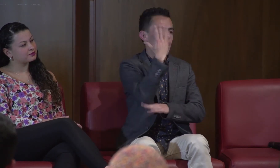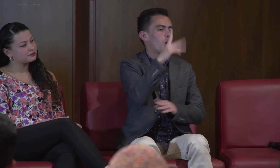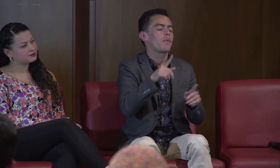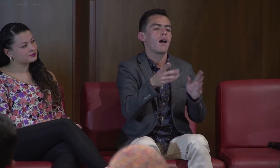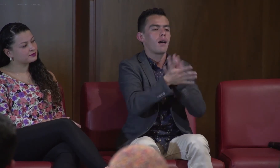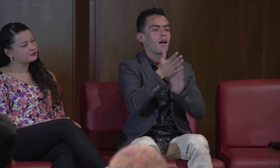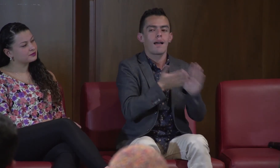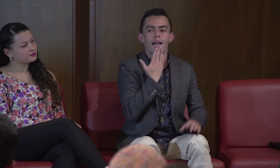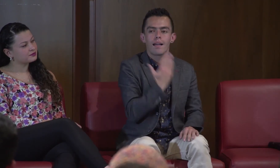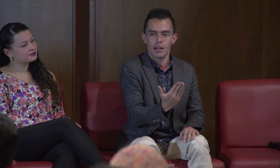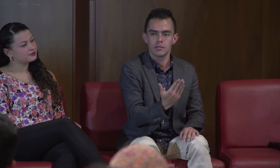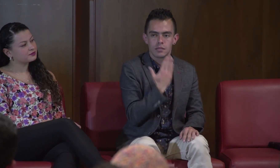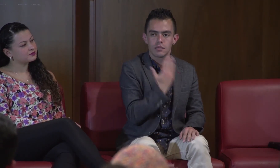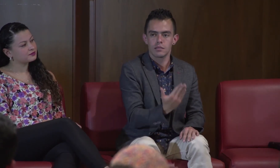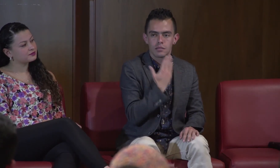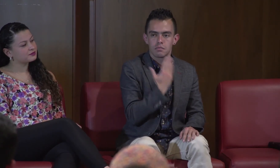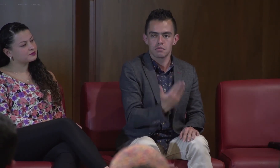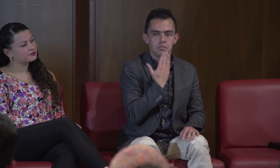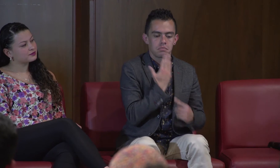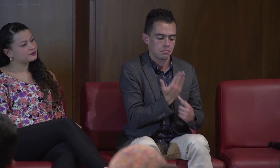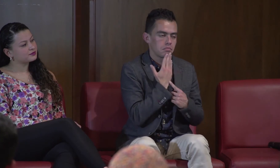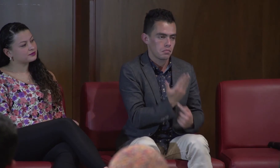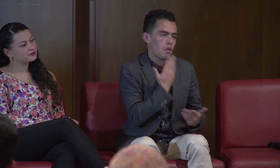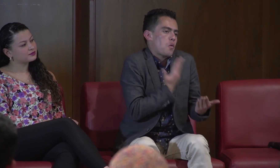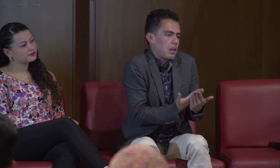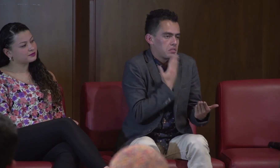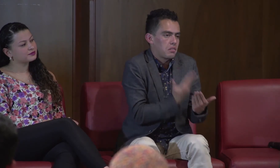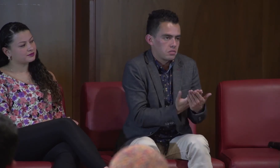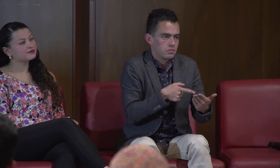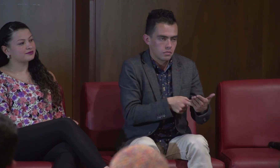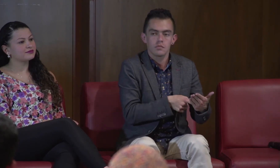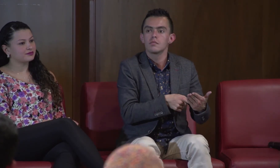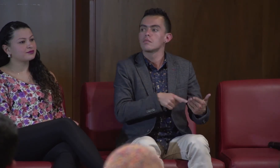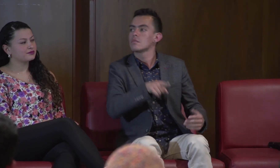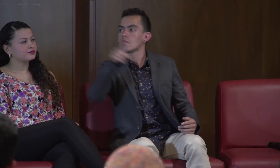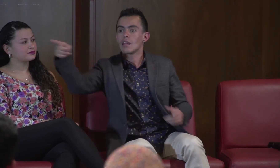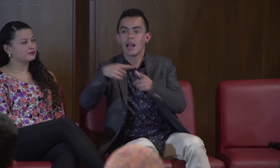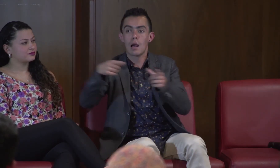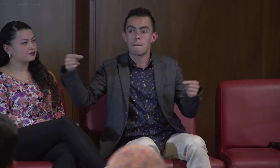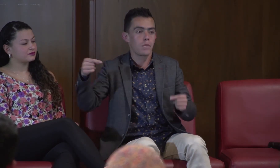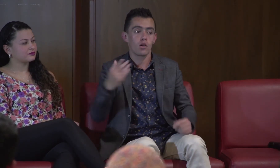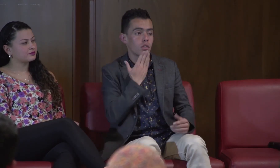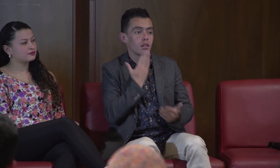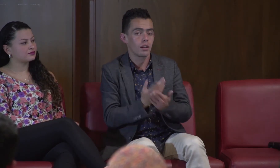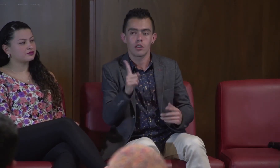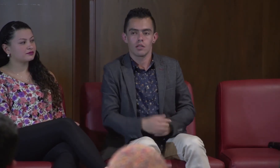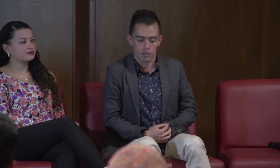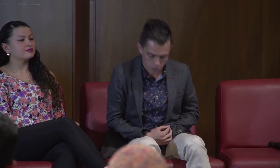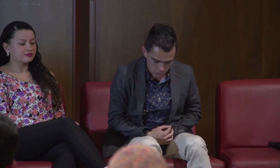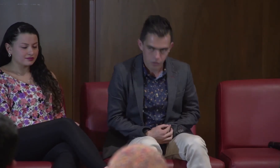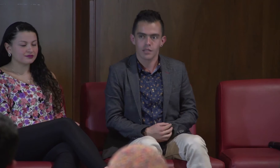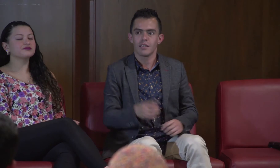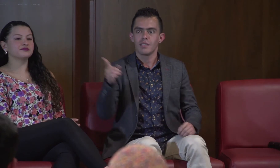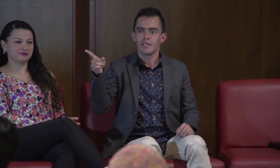señas propias de los países. Aquí en Colombia utilizamos esta seña para decir gracias. Puede que haya contacto con la otra mano o no.